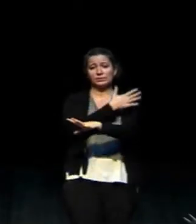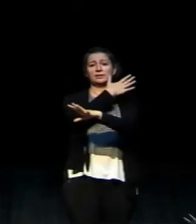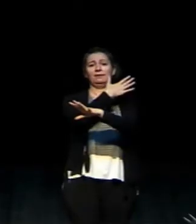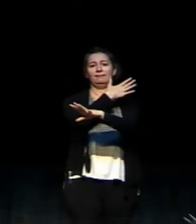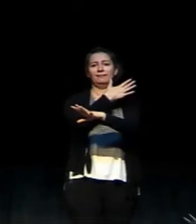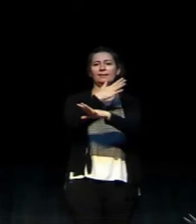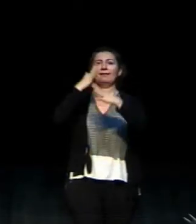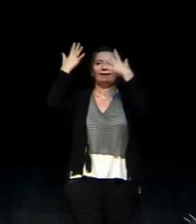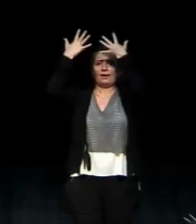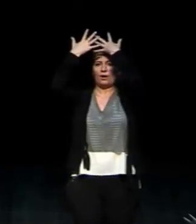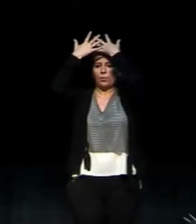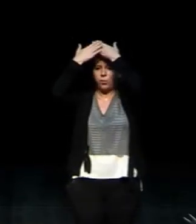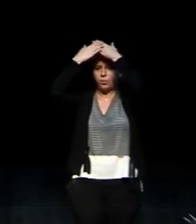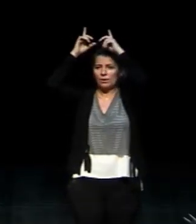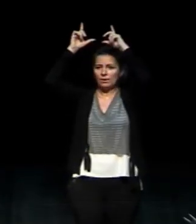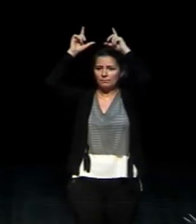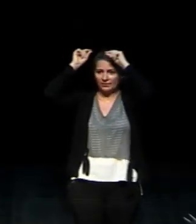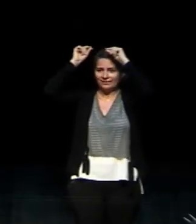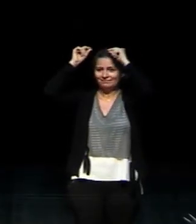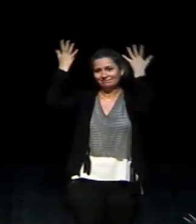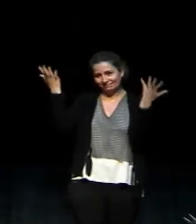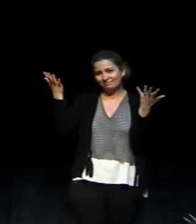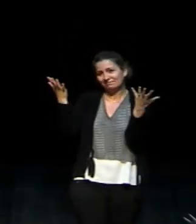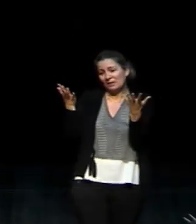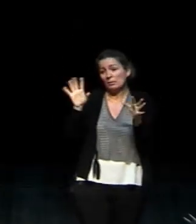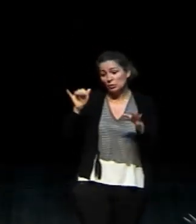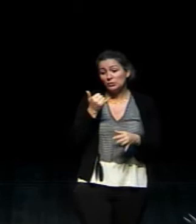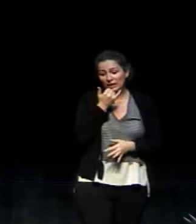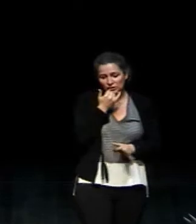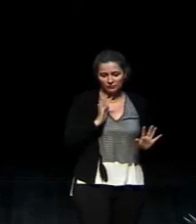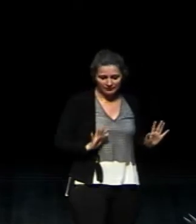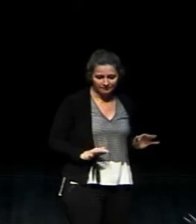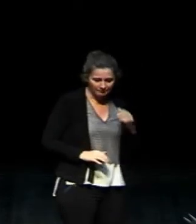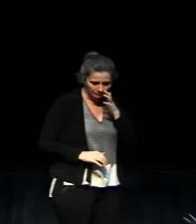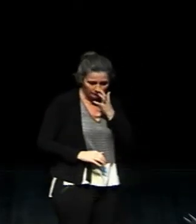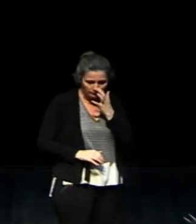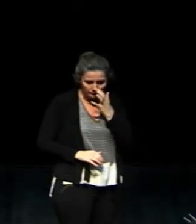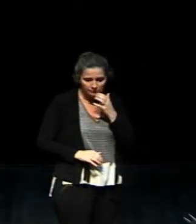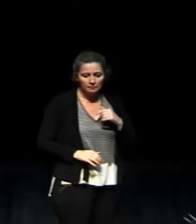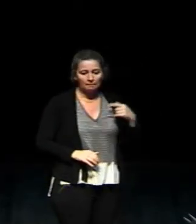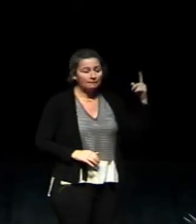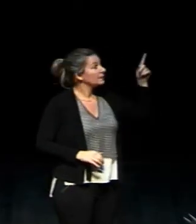maneira natural, porque caso contrário, lembrem-se, você pode ocasionar o bloqueio desse aluno no aprendizado.